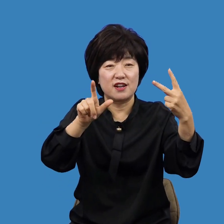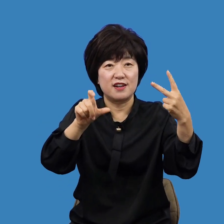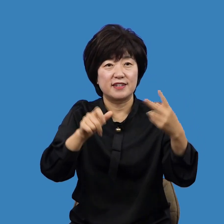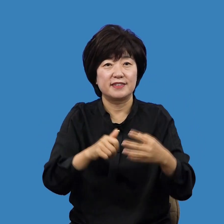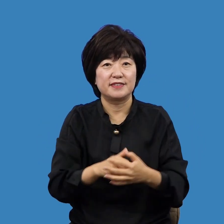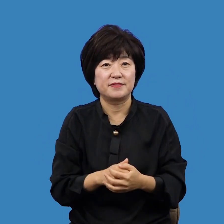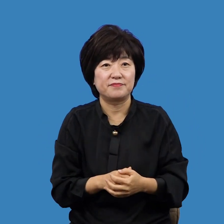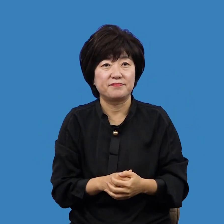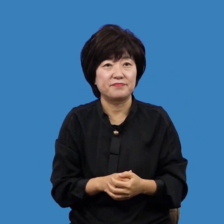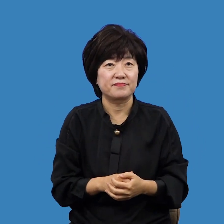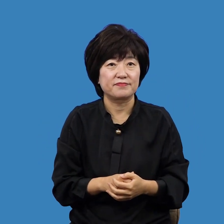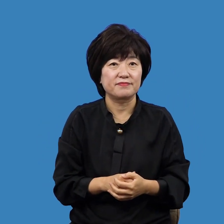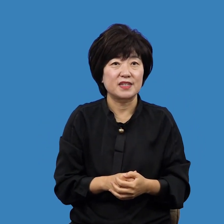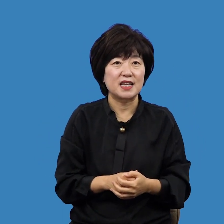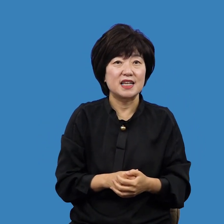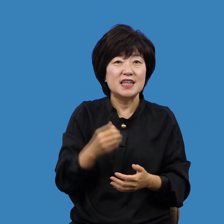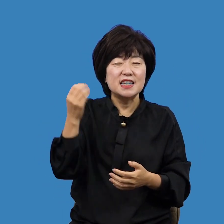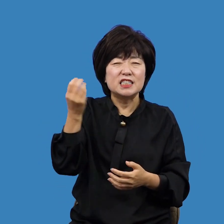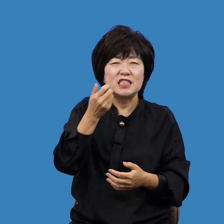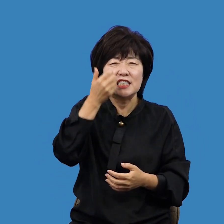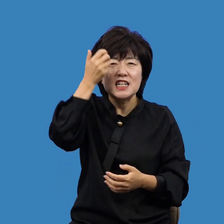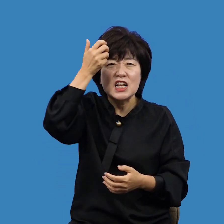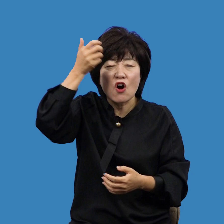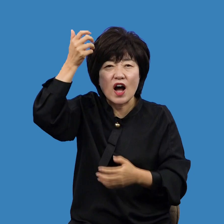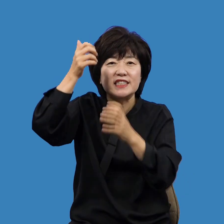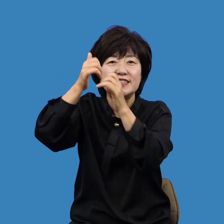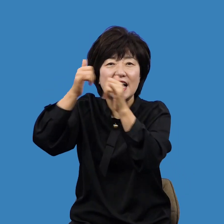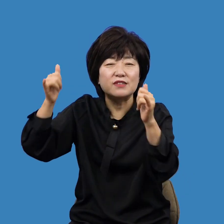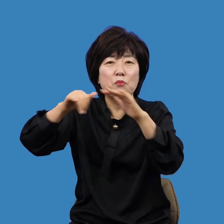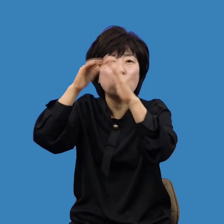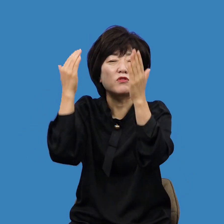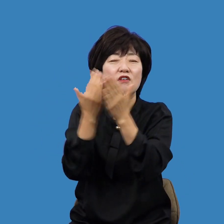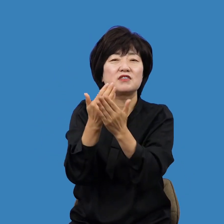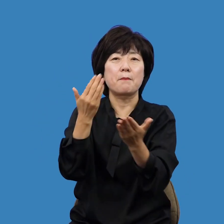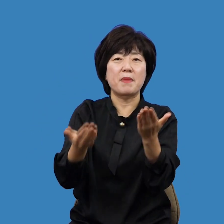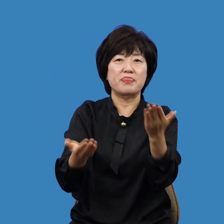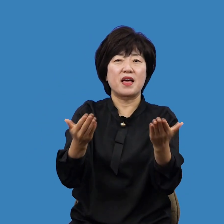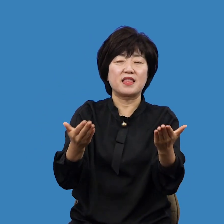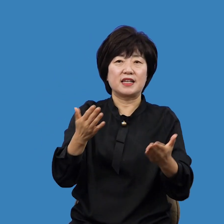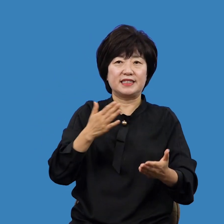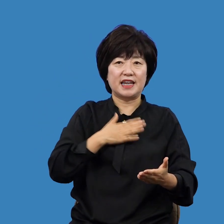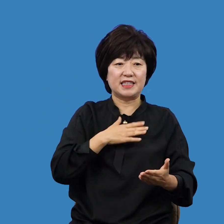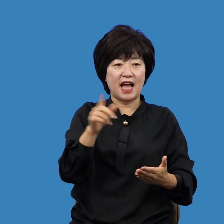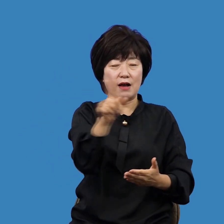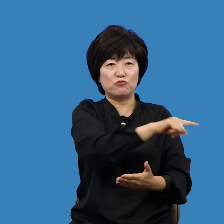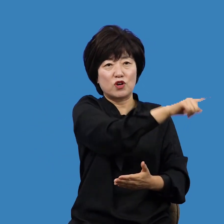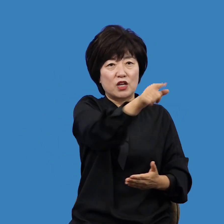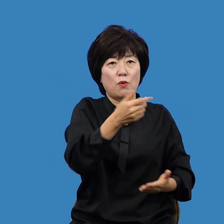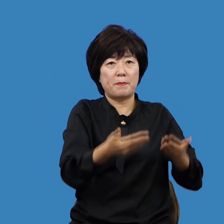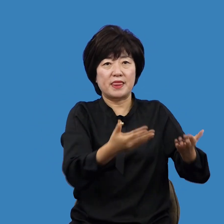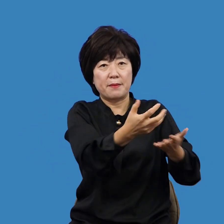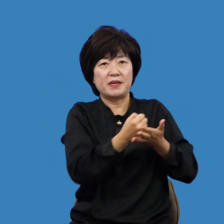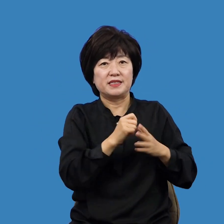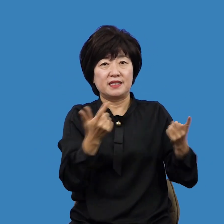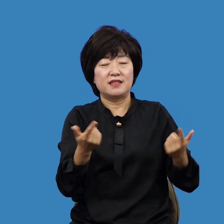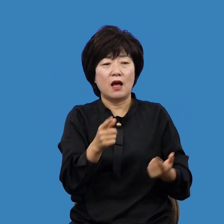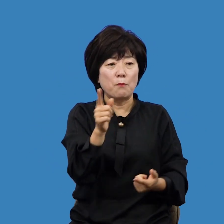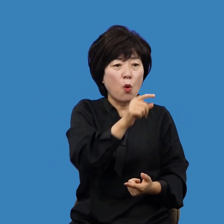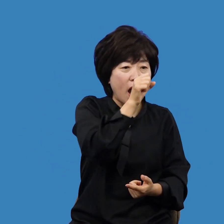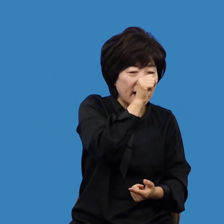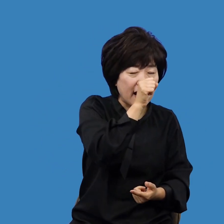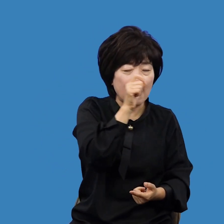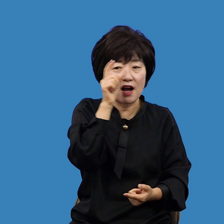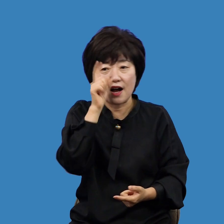시작. 자는 모든 것을 판단하나 자기는 아무에게도 판단을 받지 않느니라. 무엇이 선한 것이고 무엇이 악한